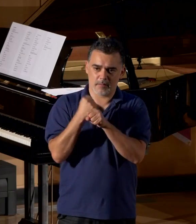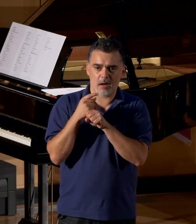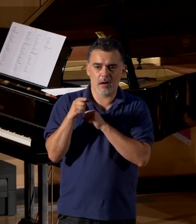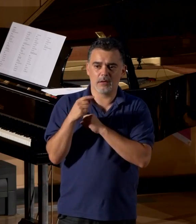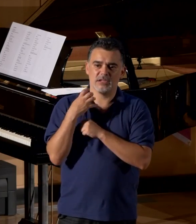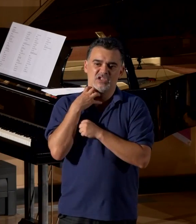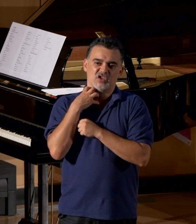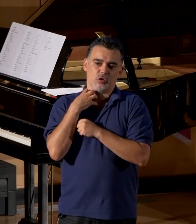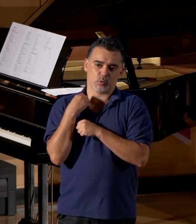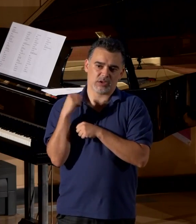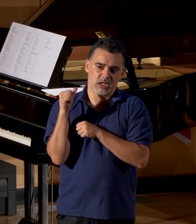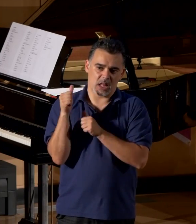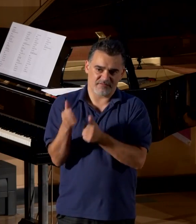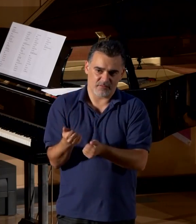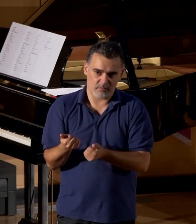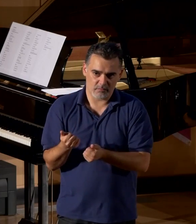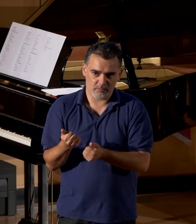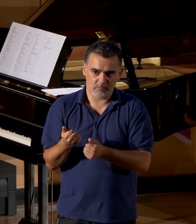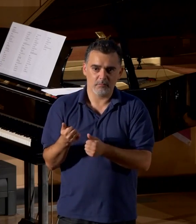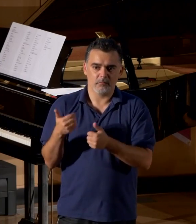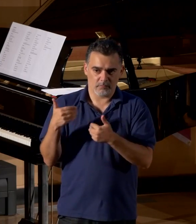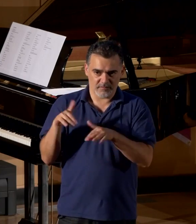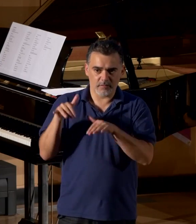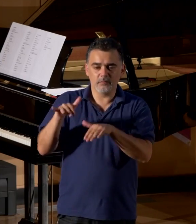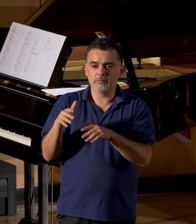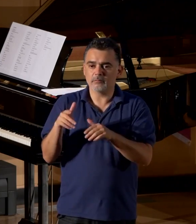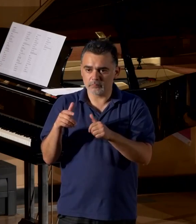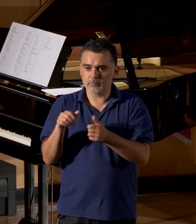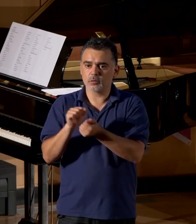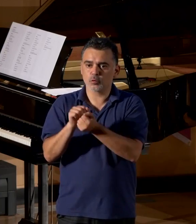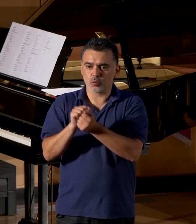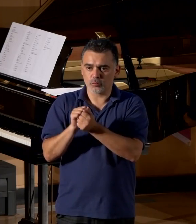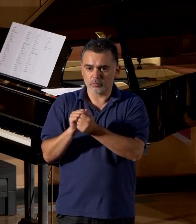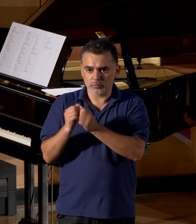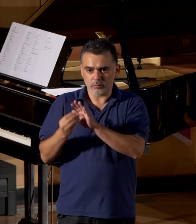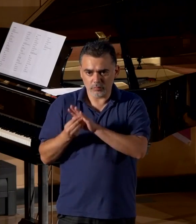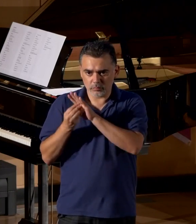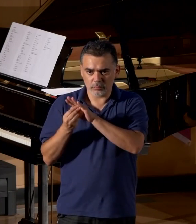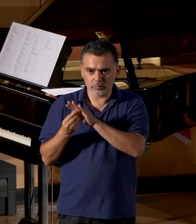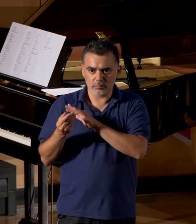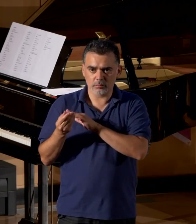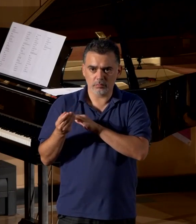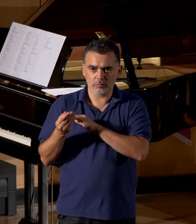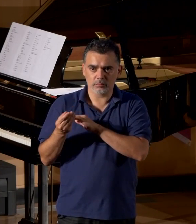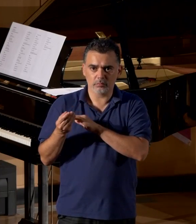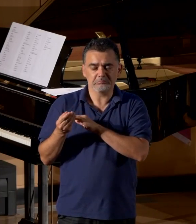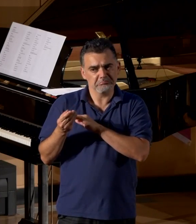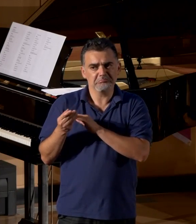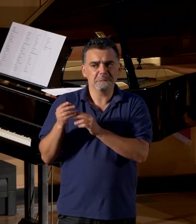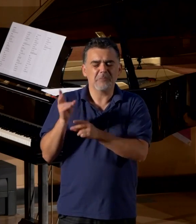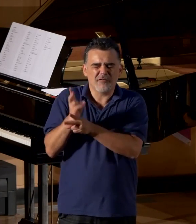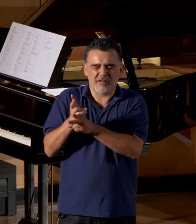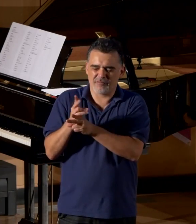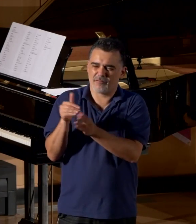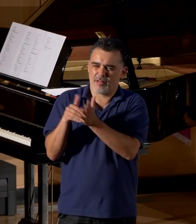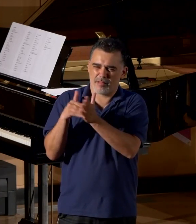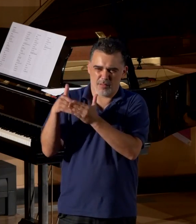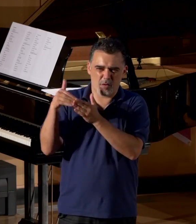die Druckstudienergebnisse in diesem Jahr und letzten Jahr bekommen. Und insofern, da ist also auf jeden Fall noch was zu